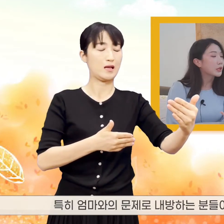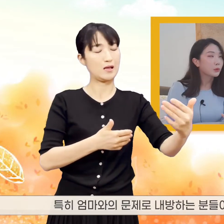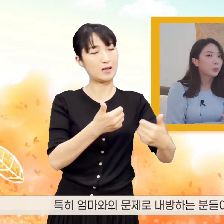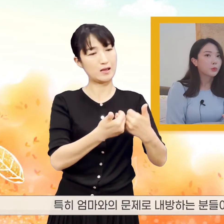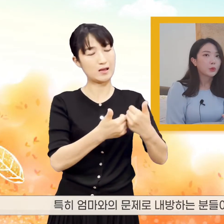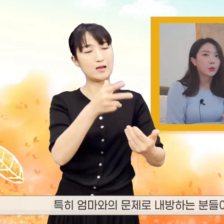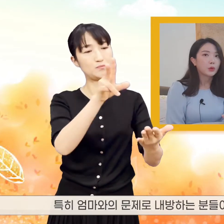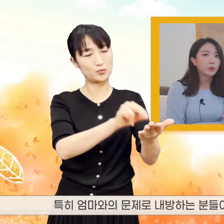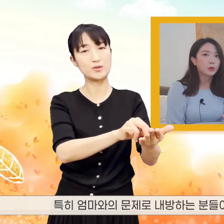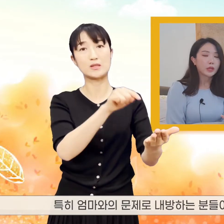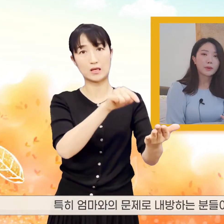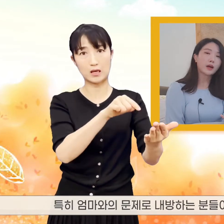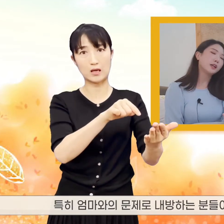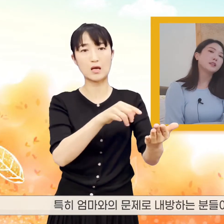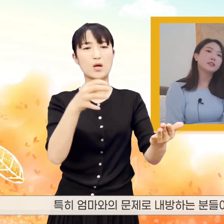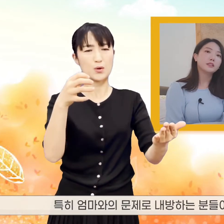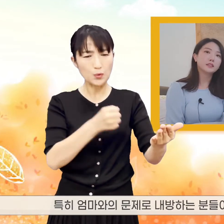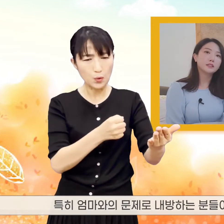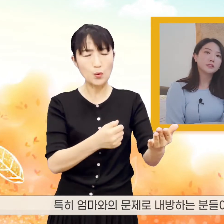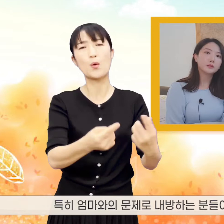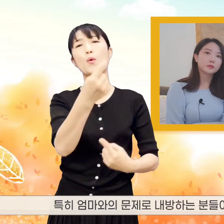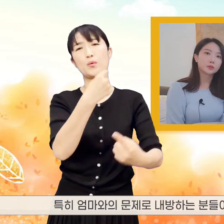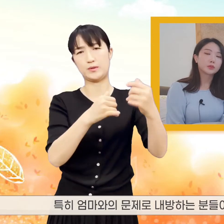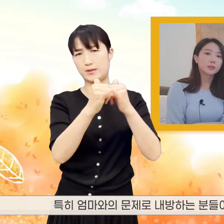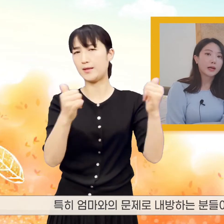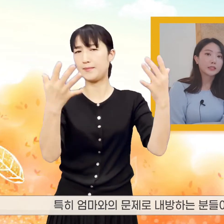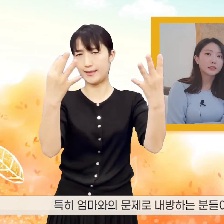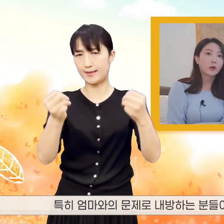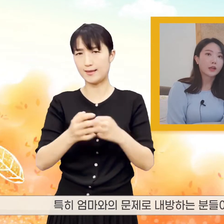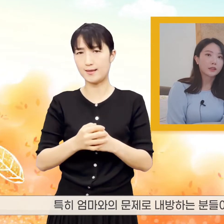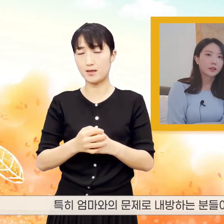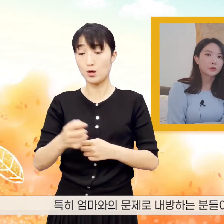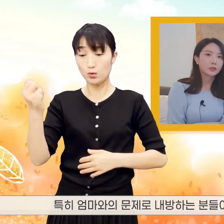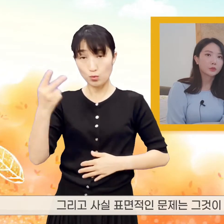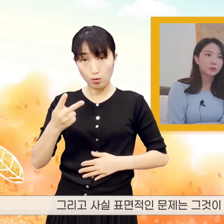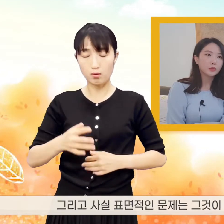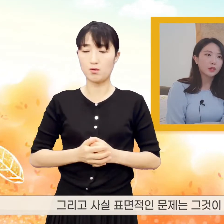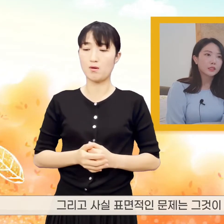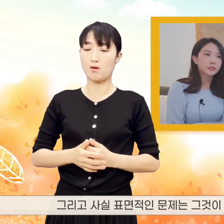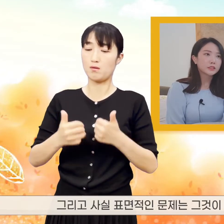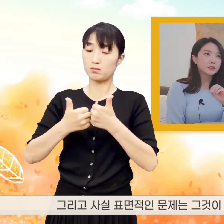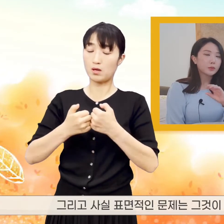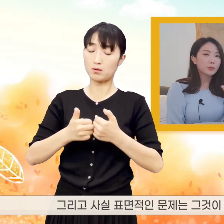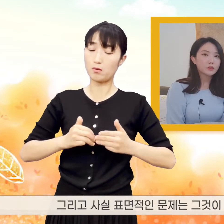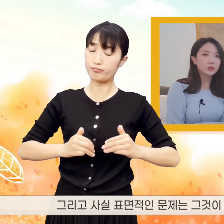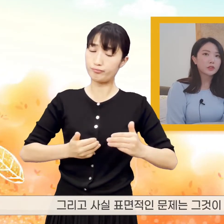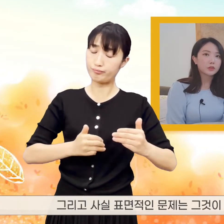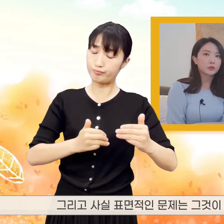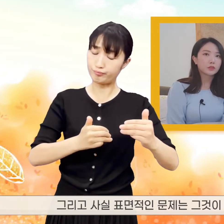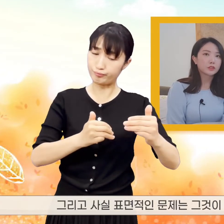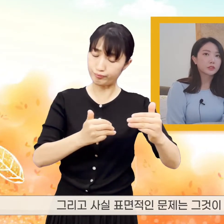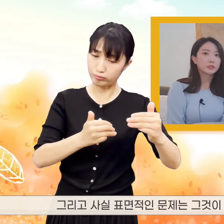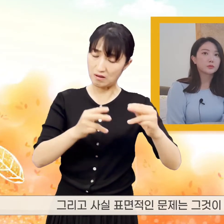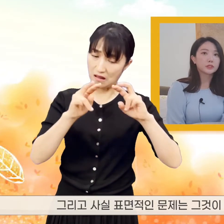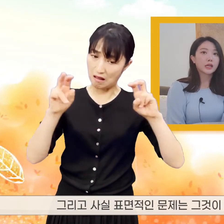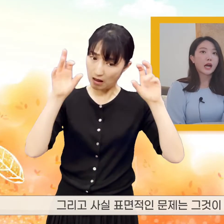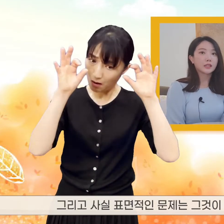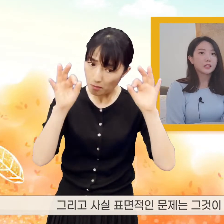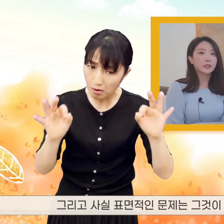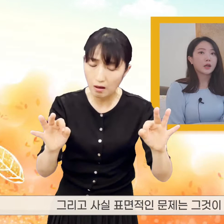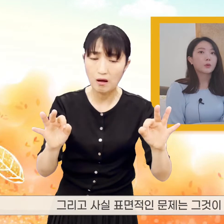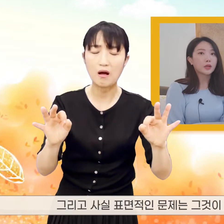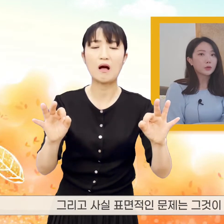네. 문제로 네. 내방하는 분들이 많으신 것 같아요. 그리고 사실은 표면적인 이유는 그